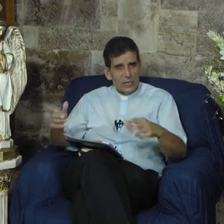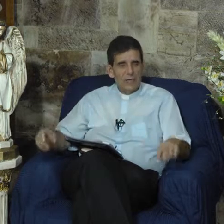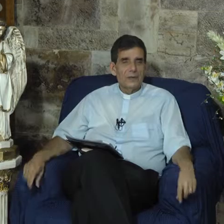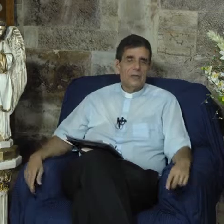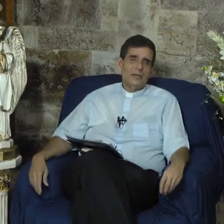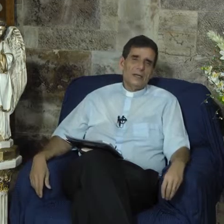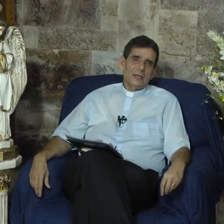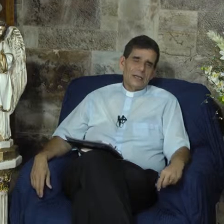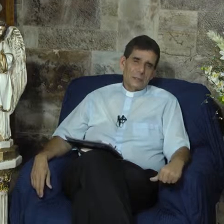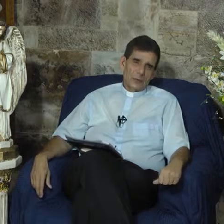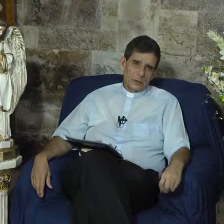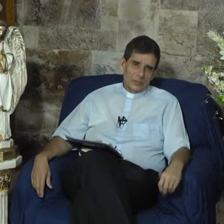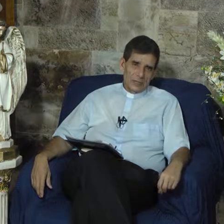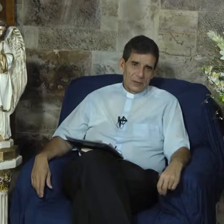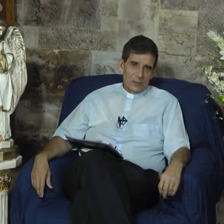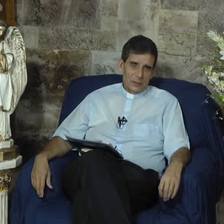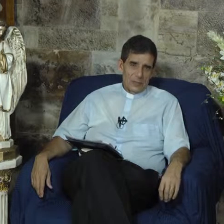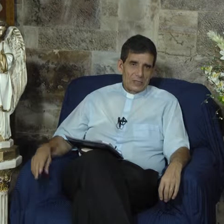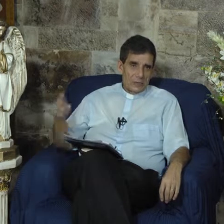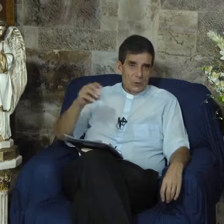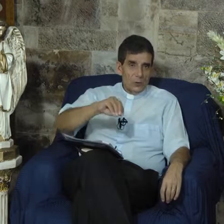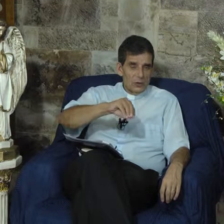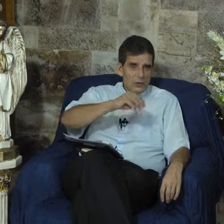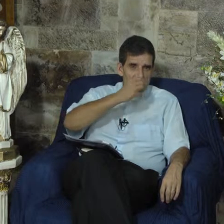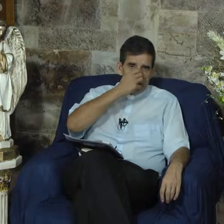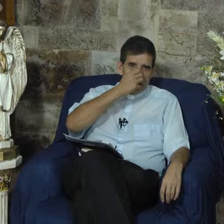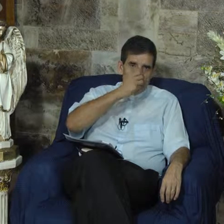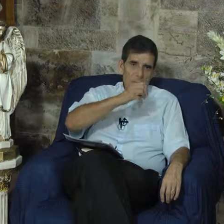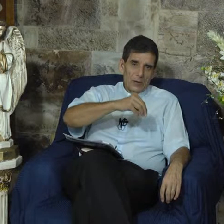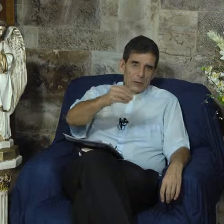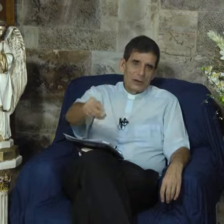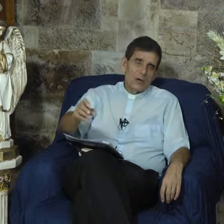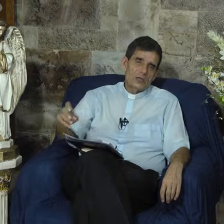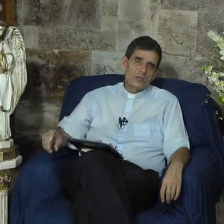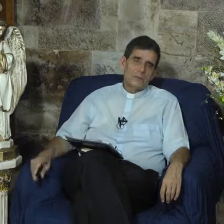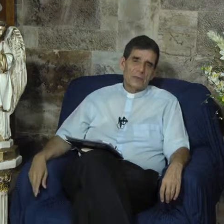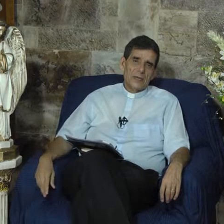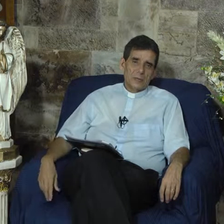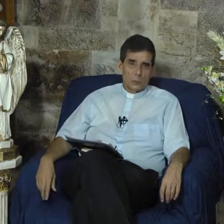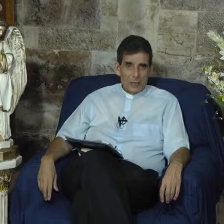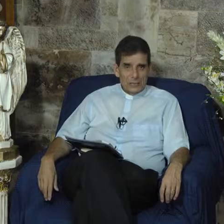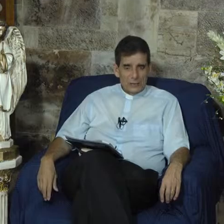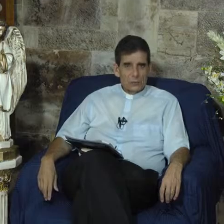Você vai prestar atenção e notar que os maus é que são castigados.